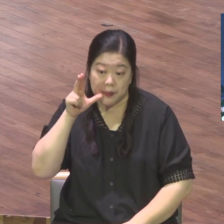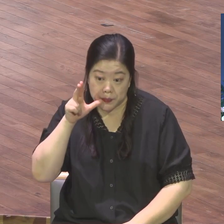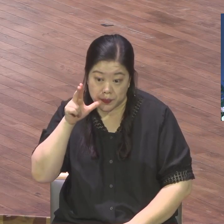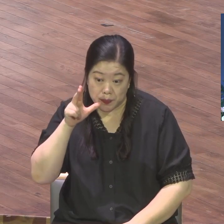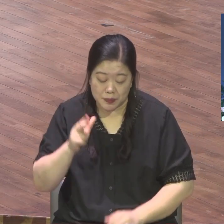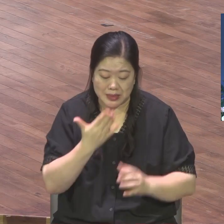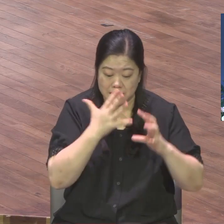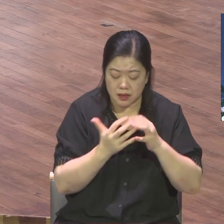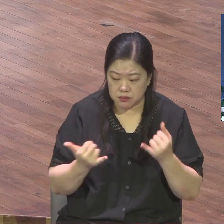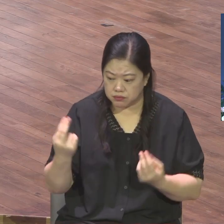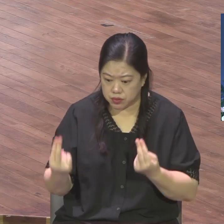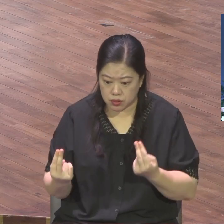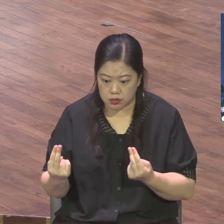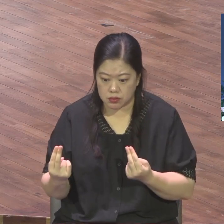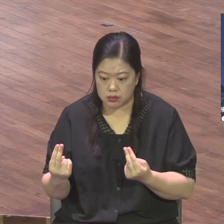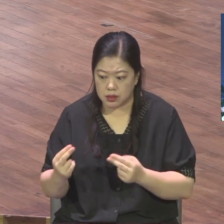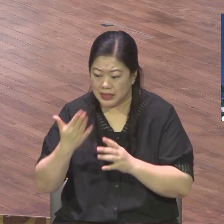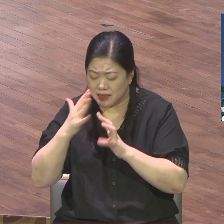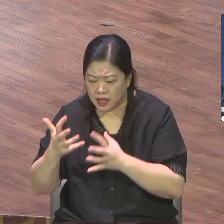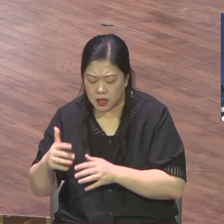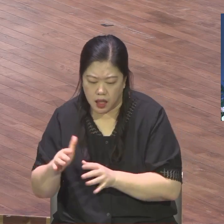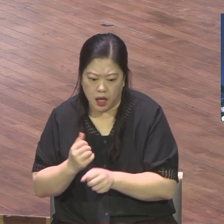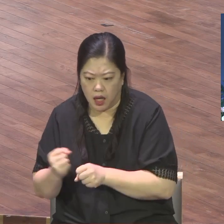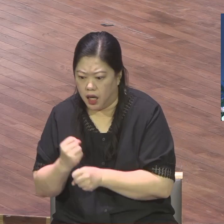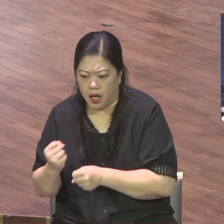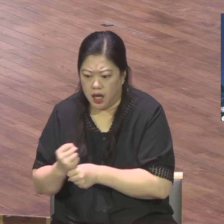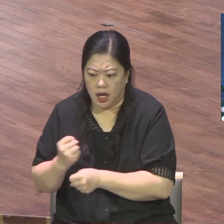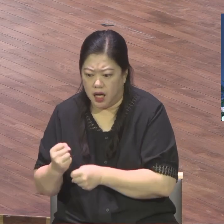이스라엘 백성들하고 갈렙의 차이점이 뭐냐?